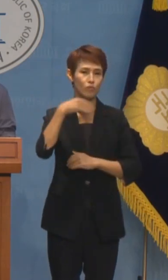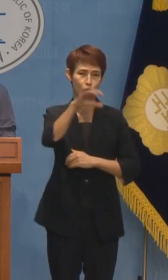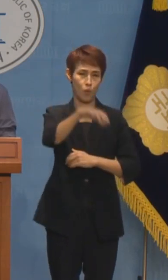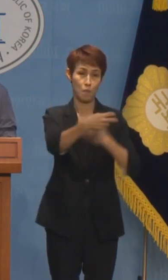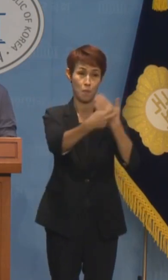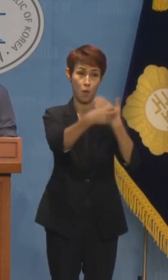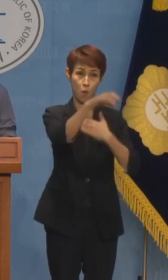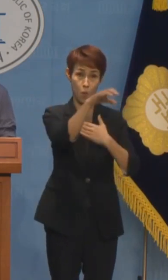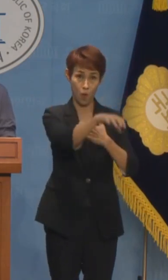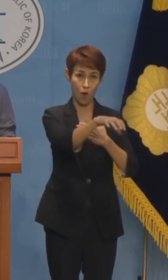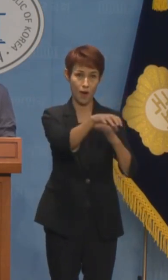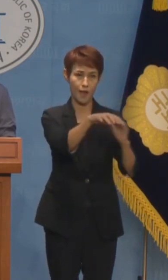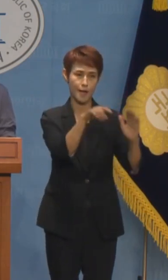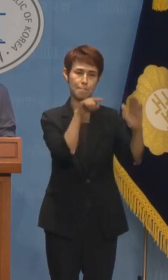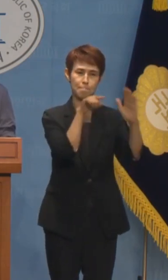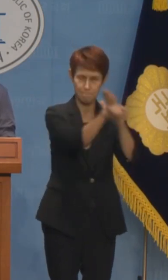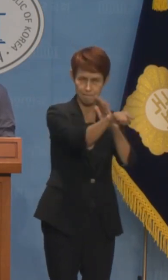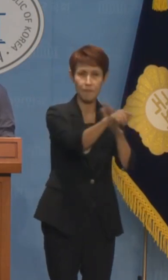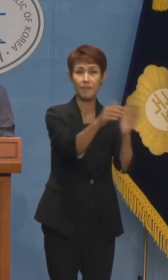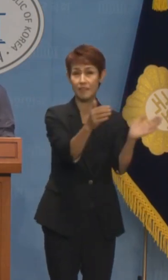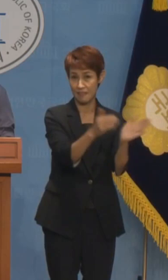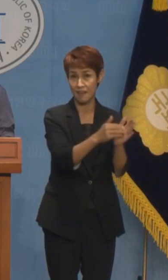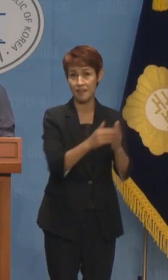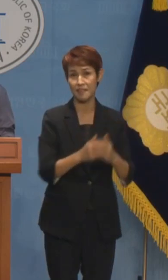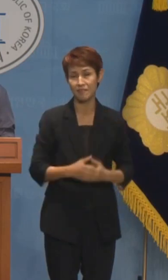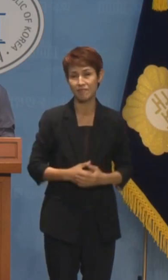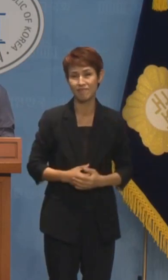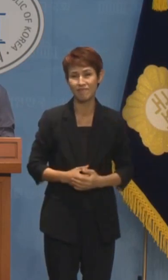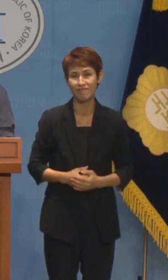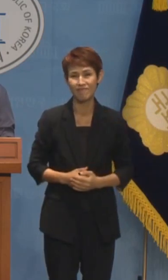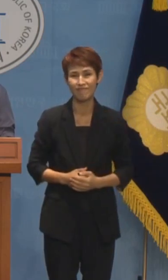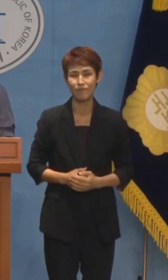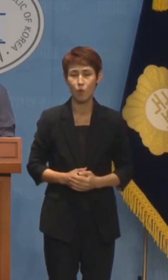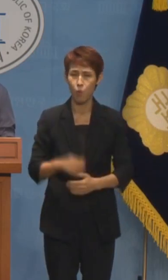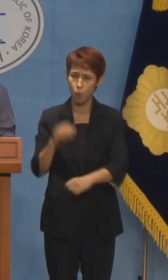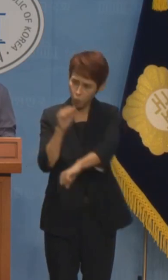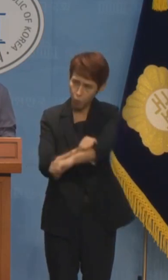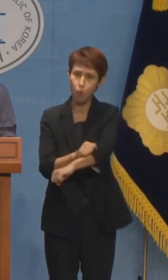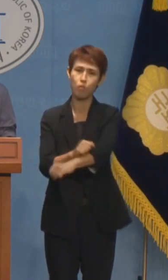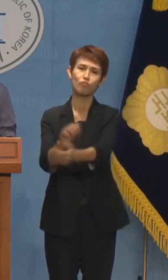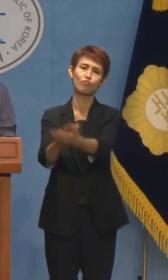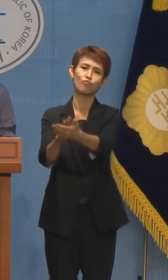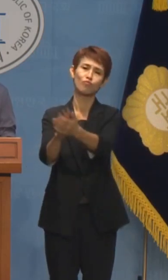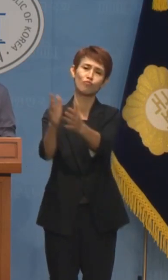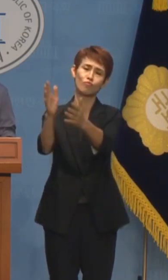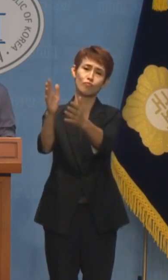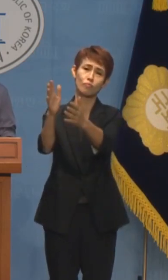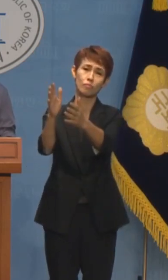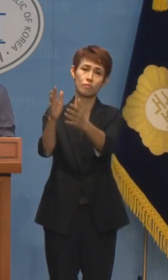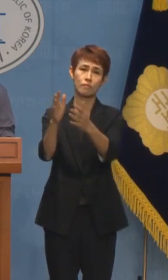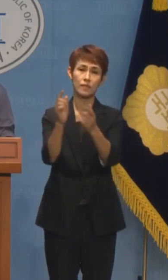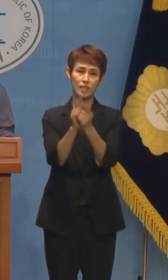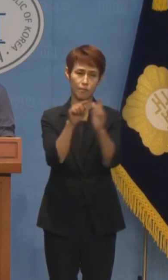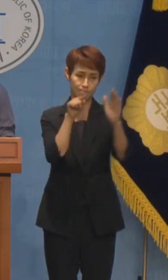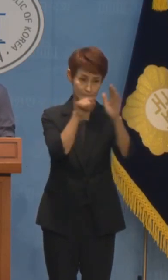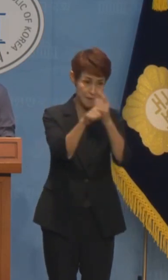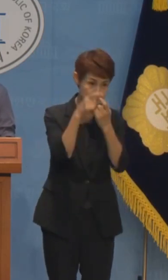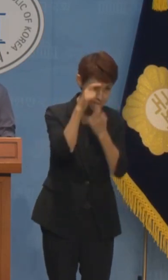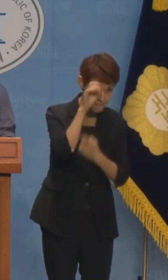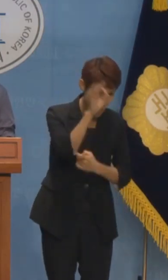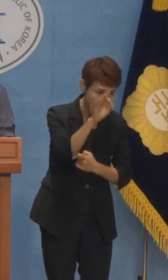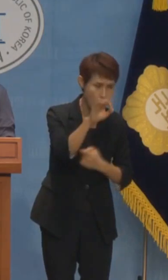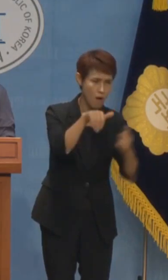성모병원 권역 응급 의료 센터를 방문했습니다 잘하셨습니다 현장에가 봐야 실이